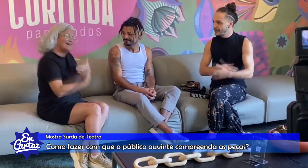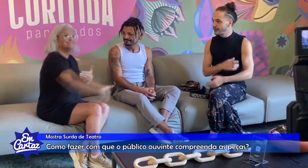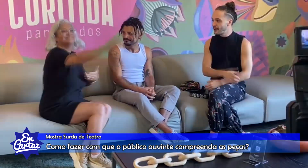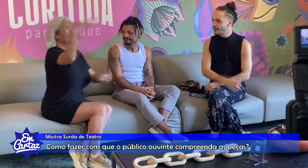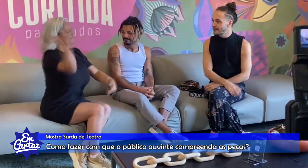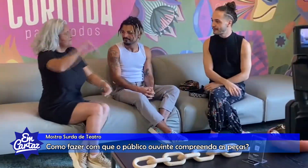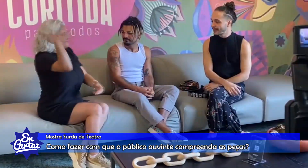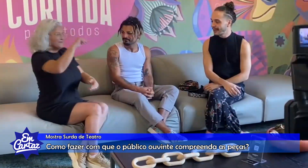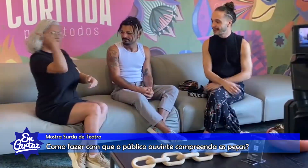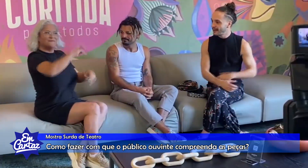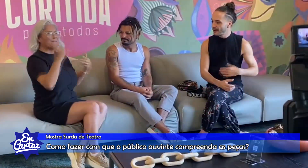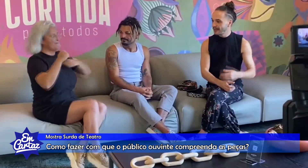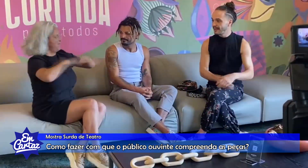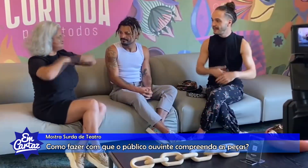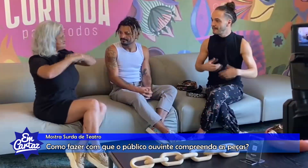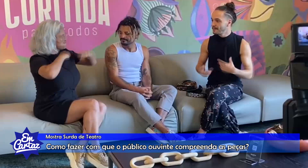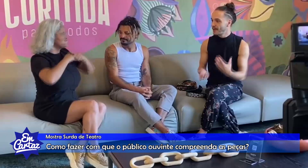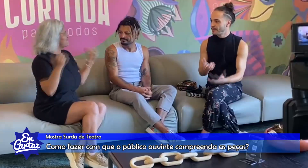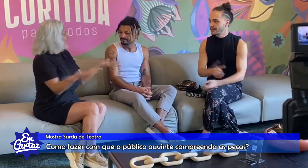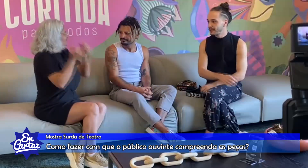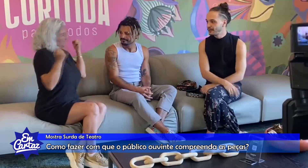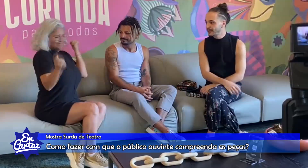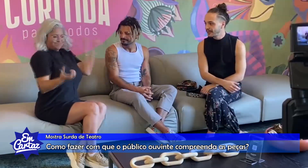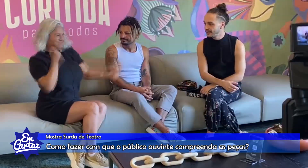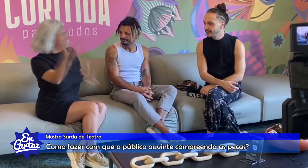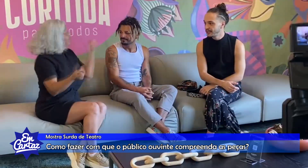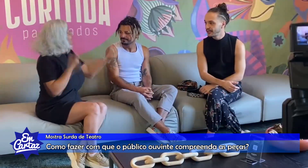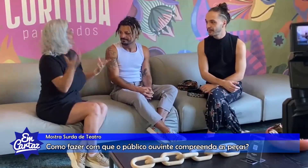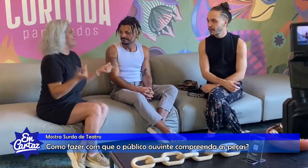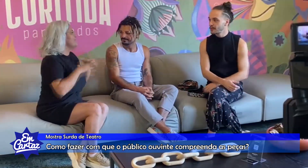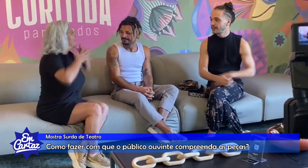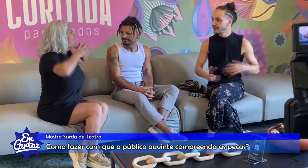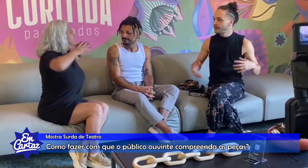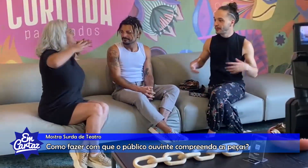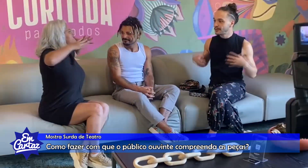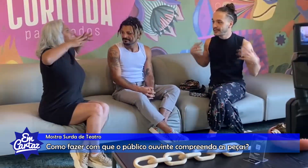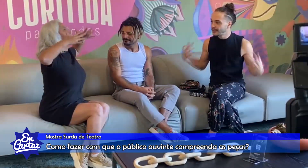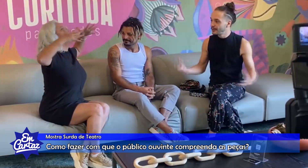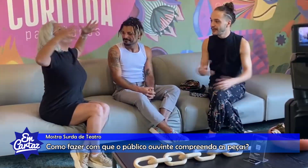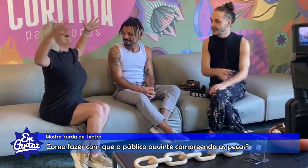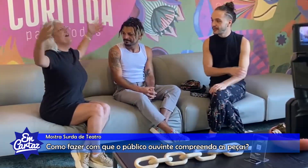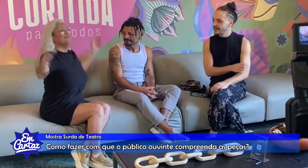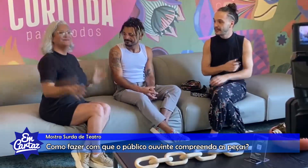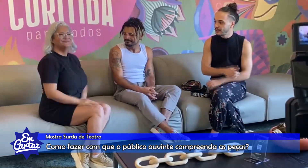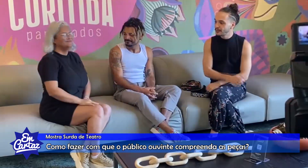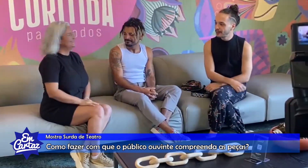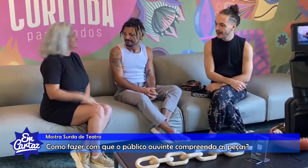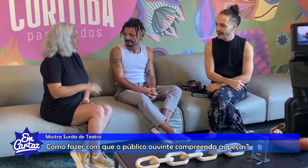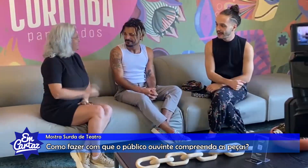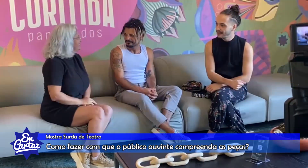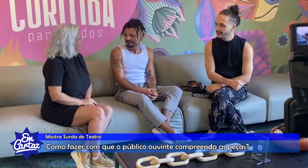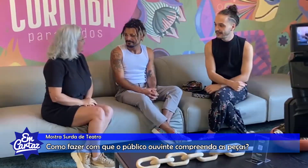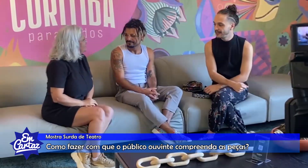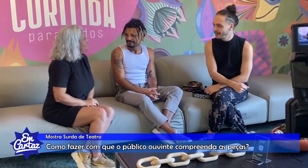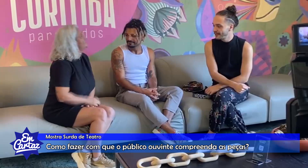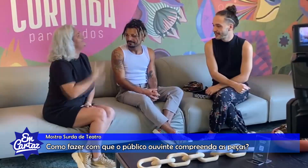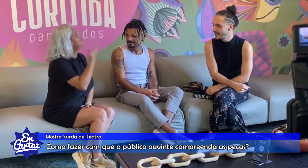selecionou alguns para estar aqui agora, e é uma emoção muito grande da gente estar conseguindo produzir tudo isso, trazer todo mundo para cá e fazer